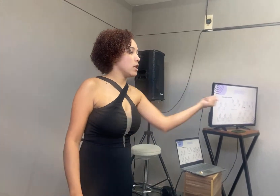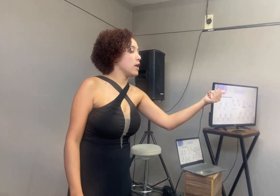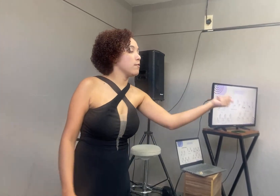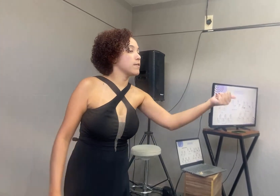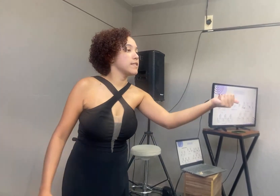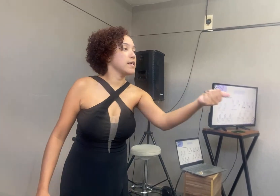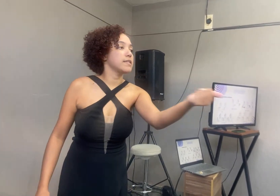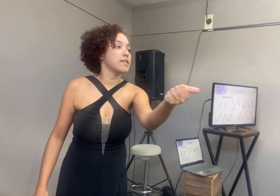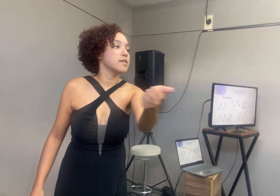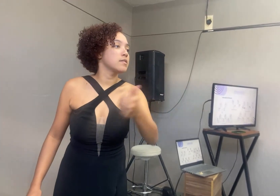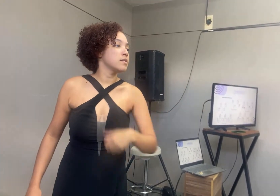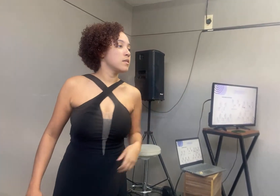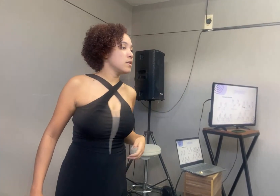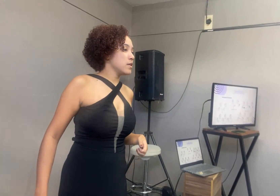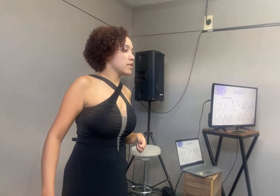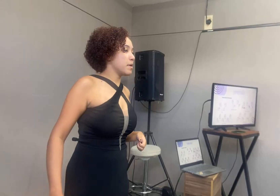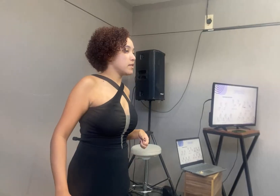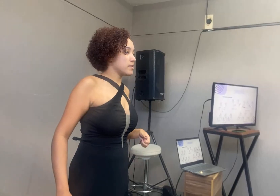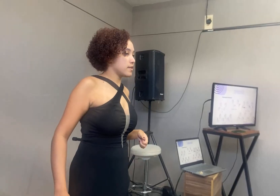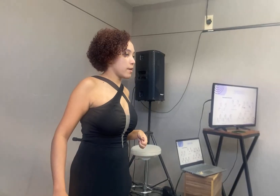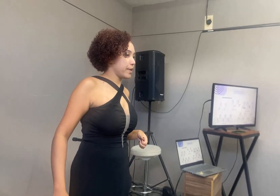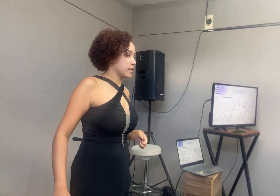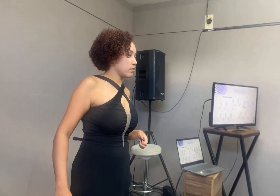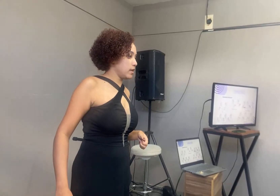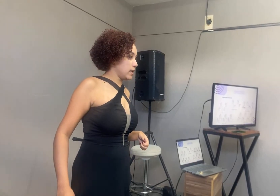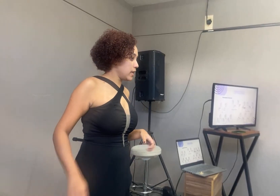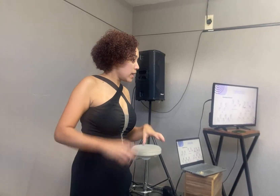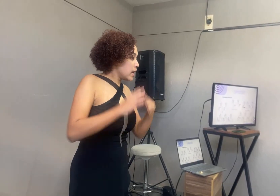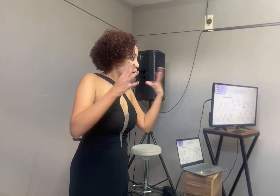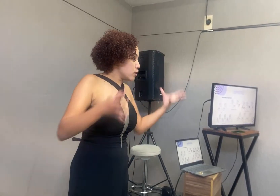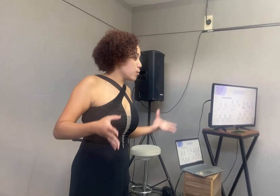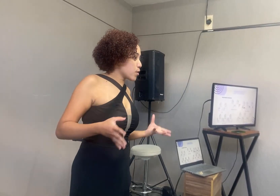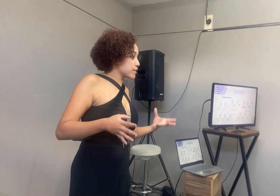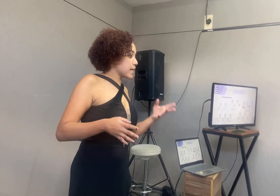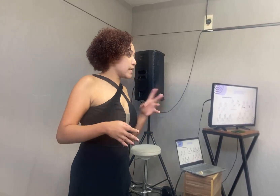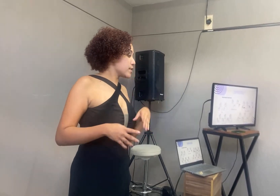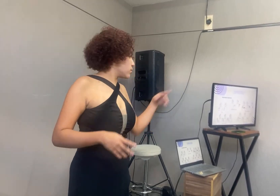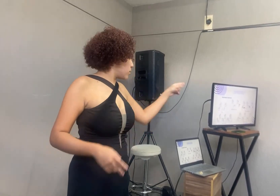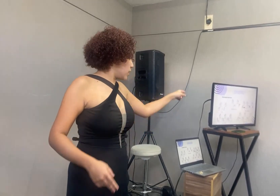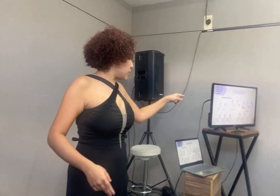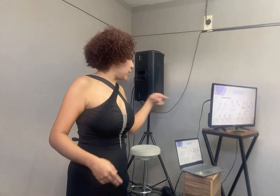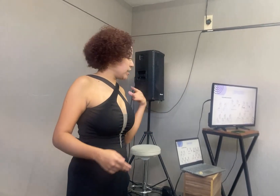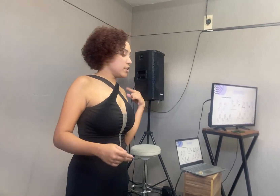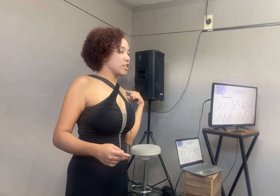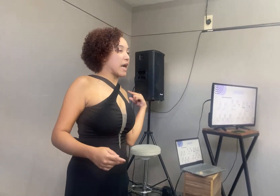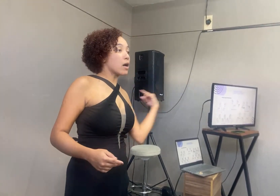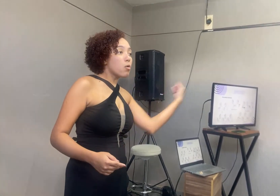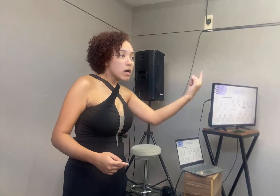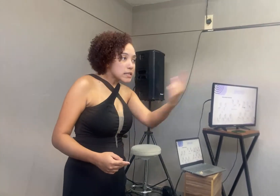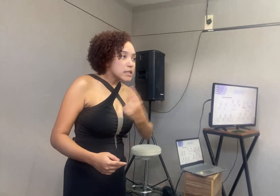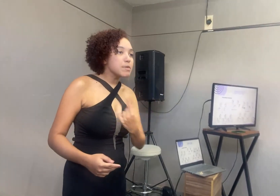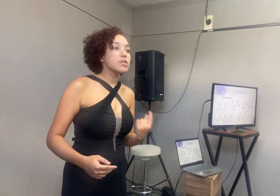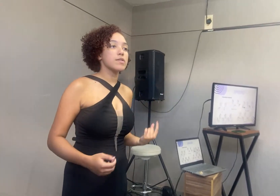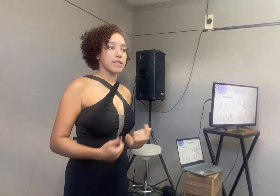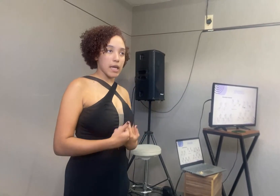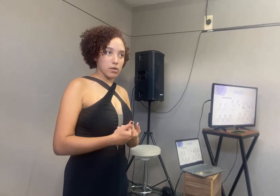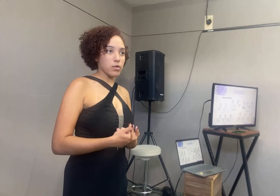Ele fazer esse balanceamento ali no processo de indicar identificar quantas pessoas tem no